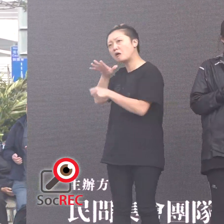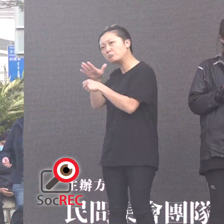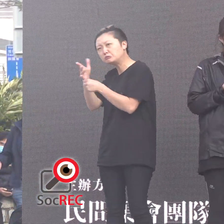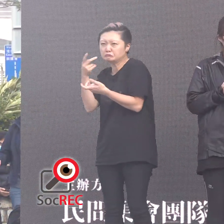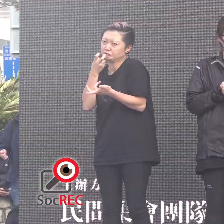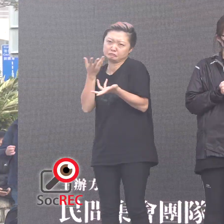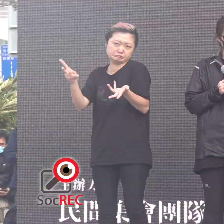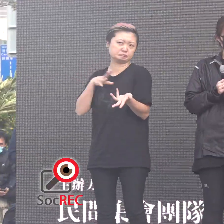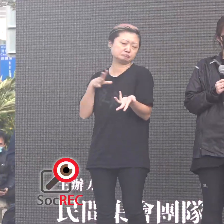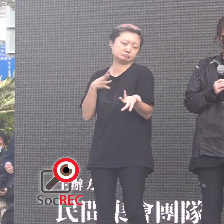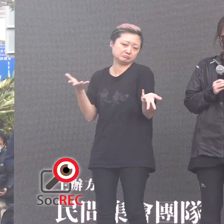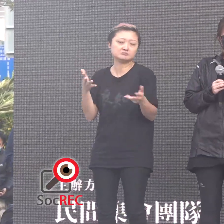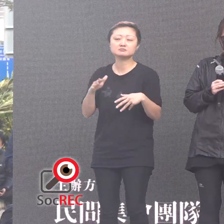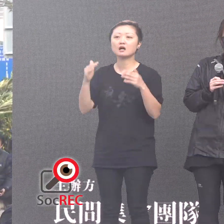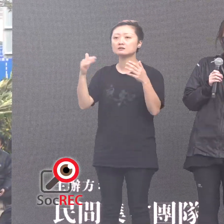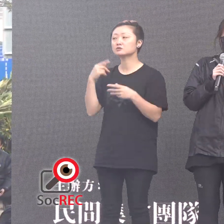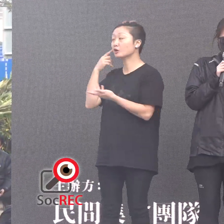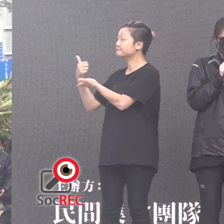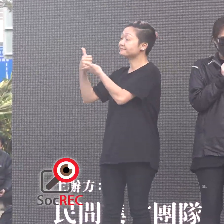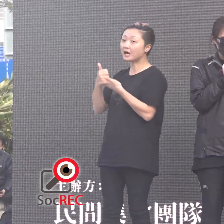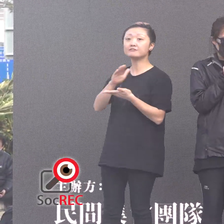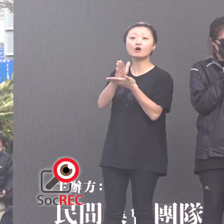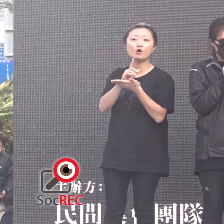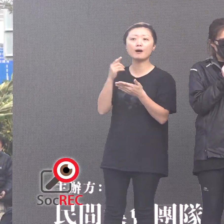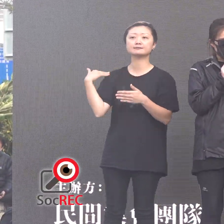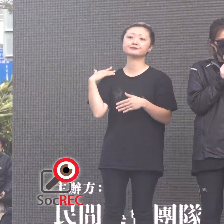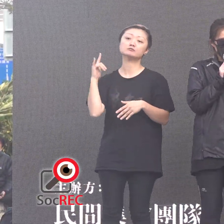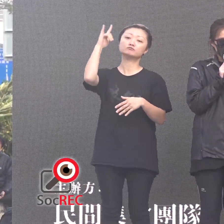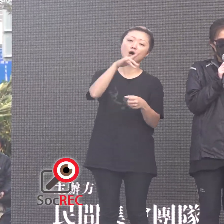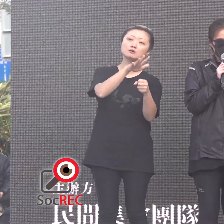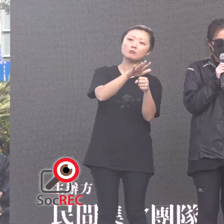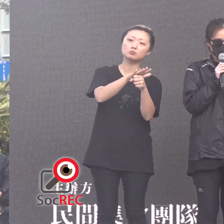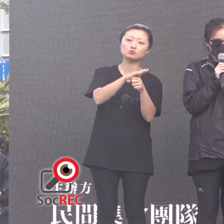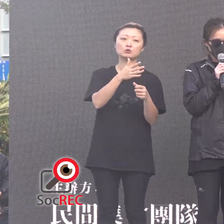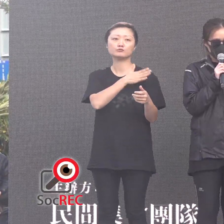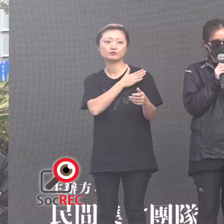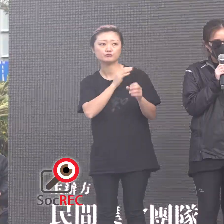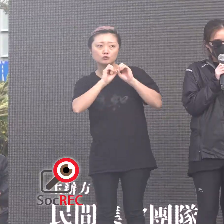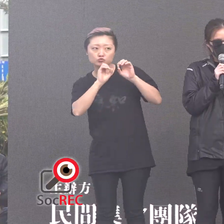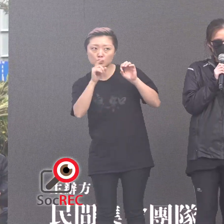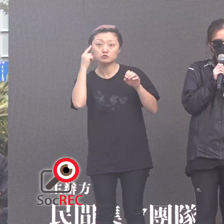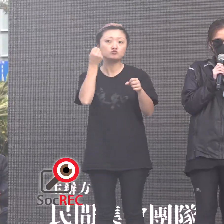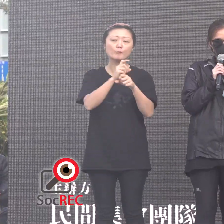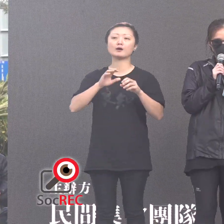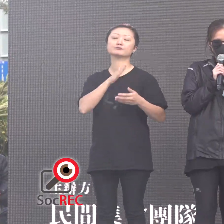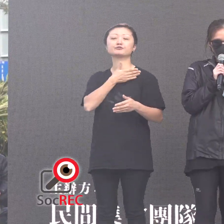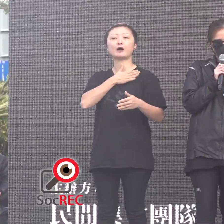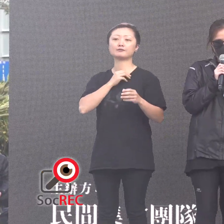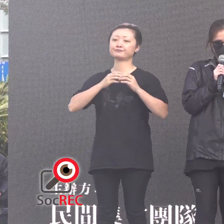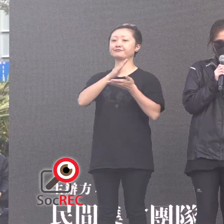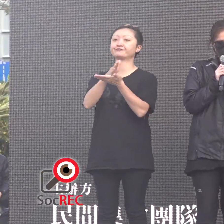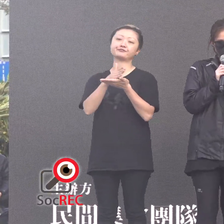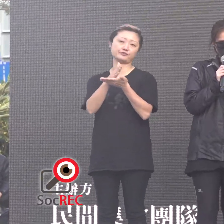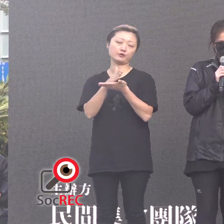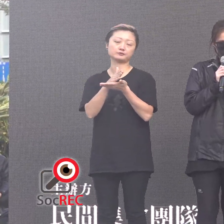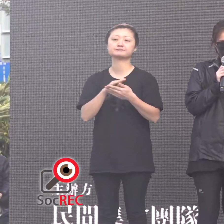做咗啲乜嘢，去支持香港嘅手足。 Next up, we would like to invite Agnes Chow, committee member of Demo